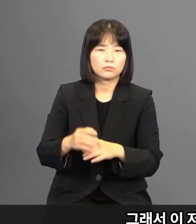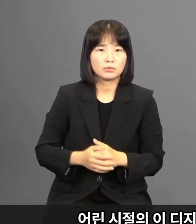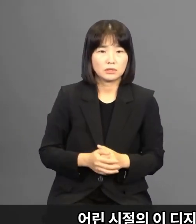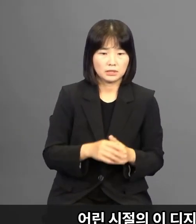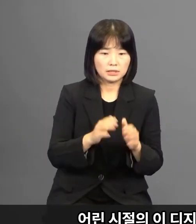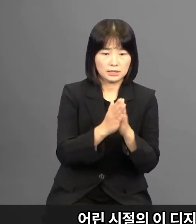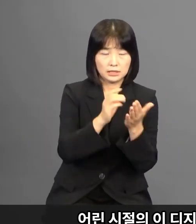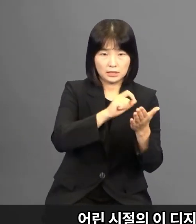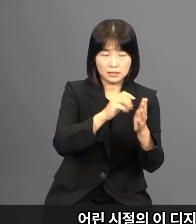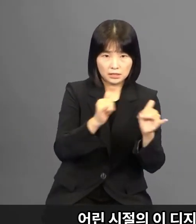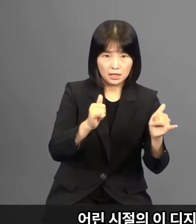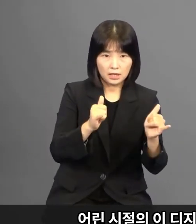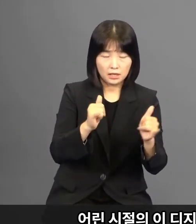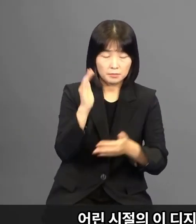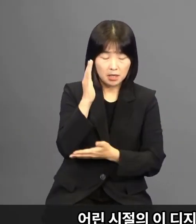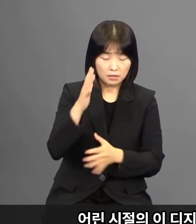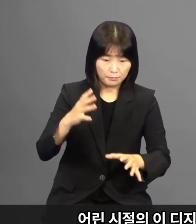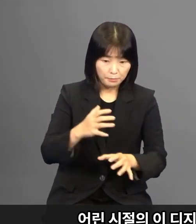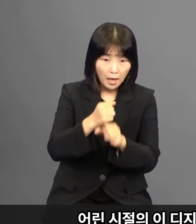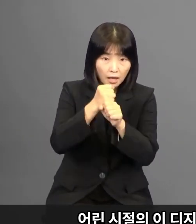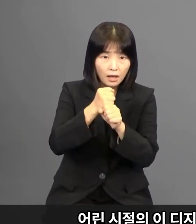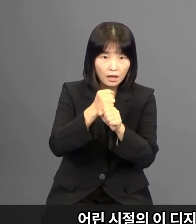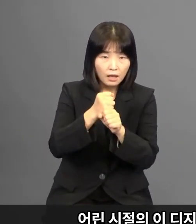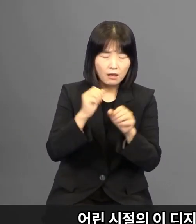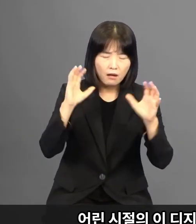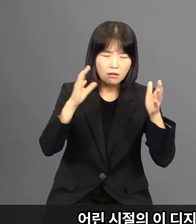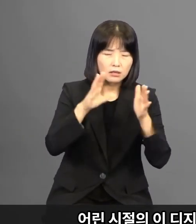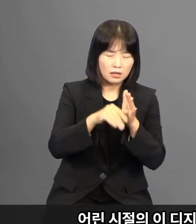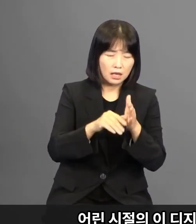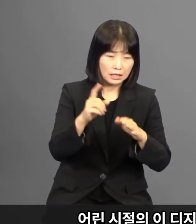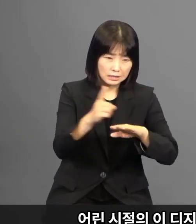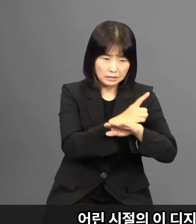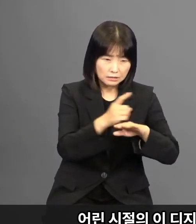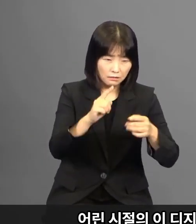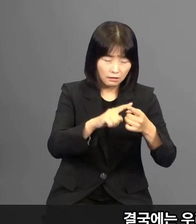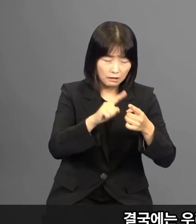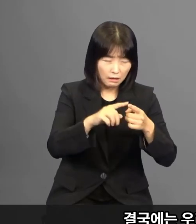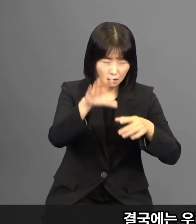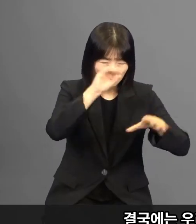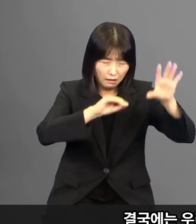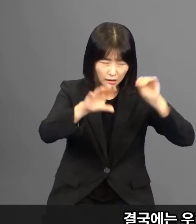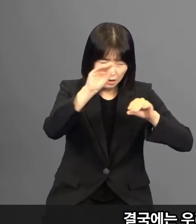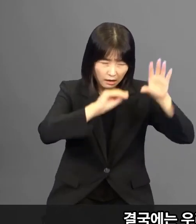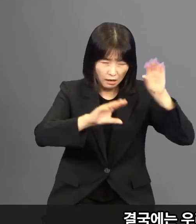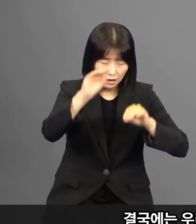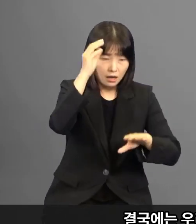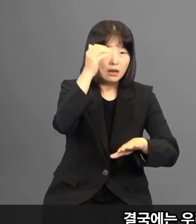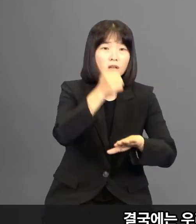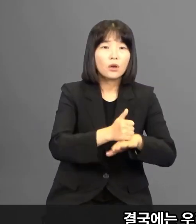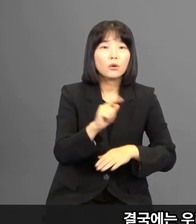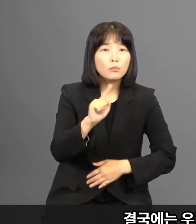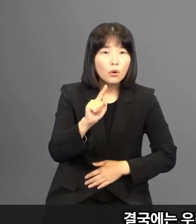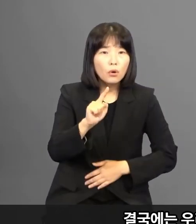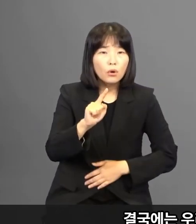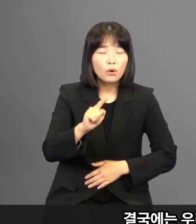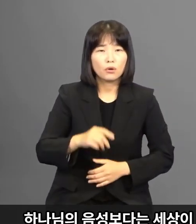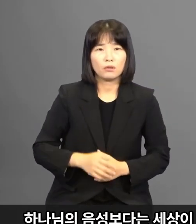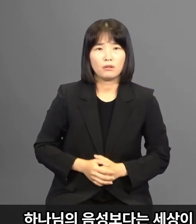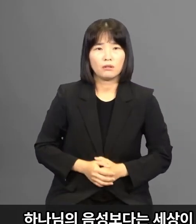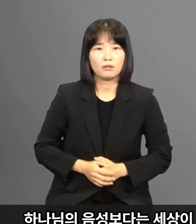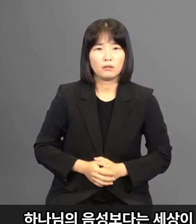보면 어린 시절의 이 디지털에 대한 과몰입, 과대한 노출은 결국에는 우리를 하여금 어떻게